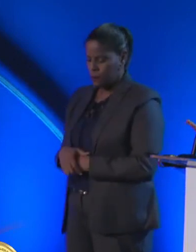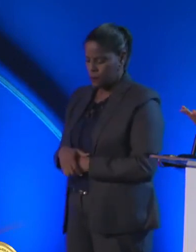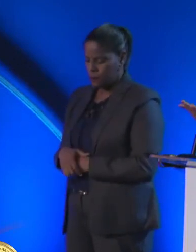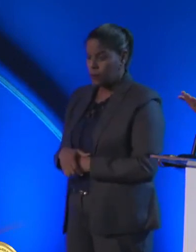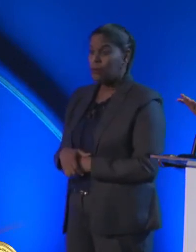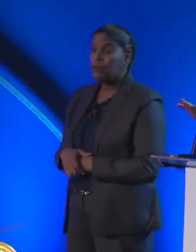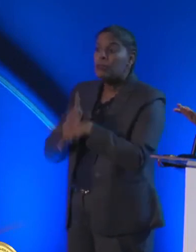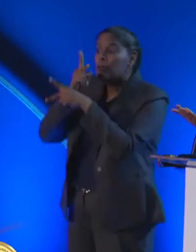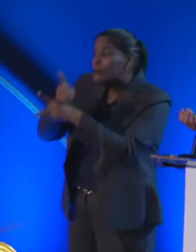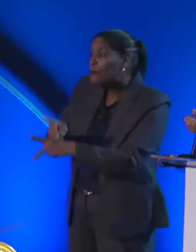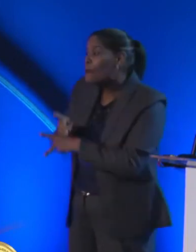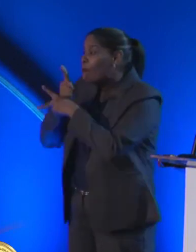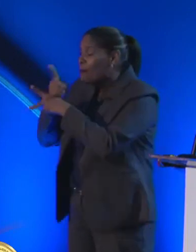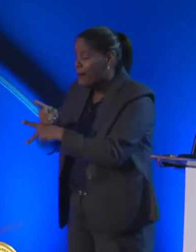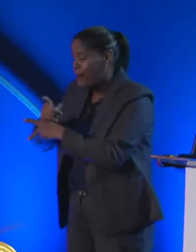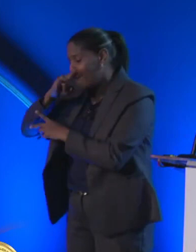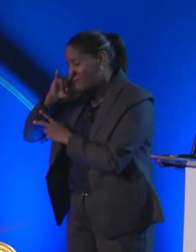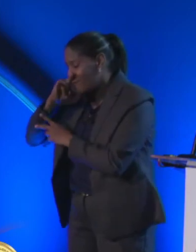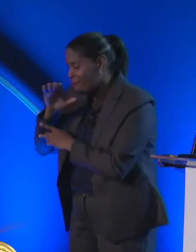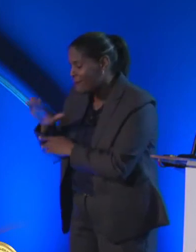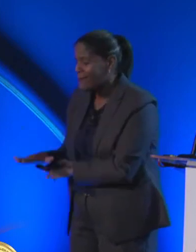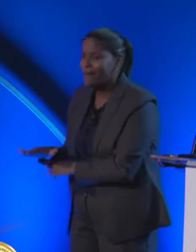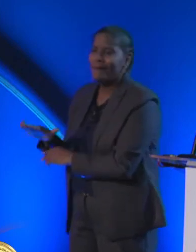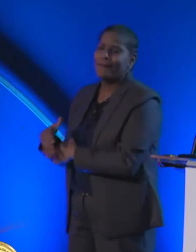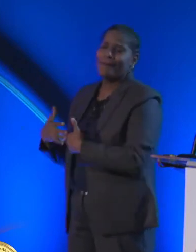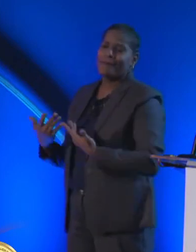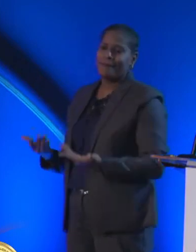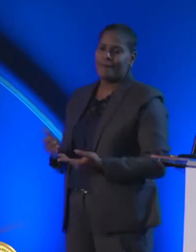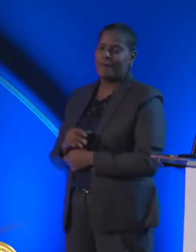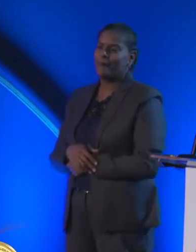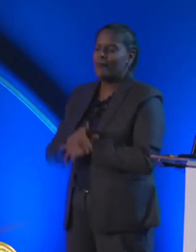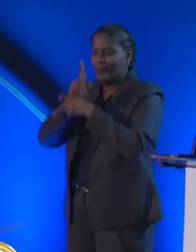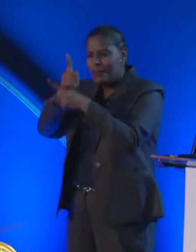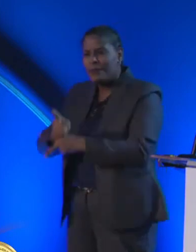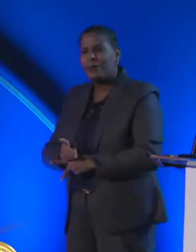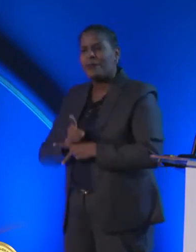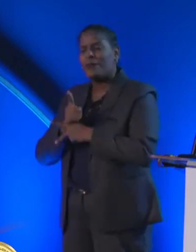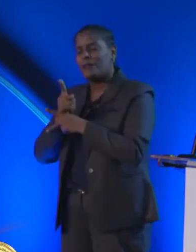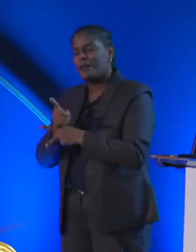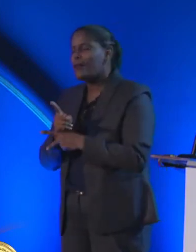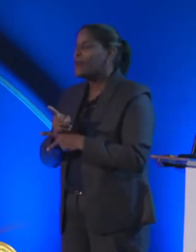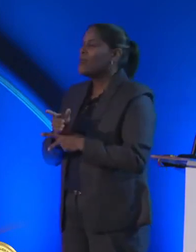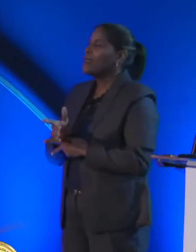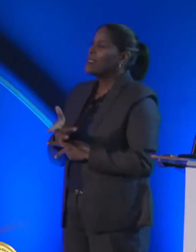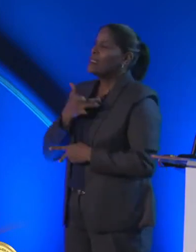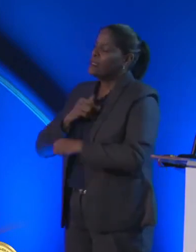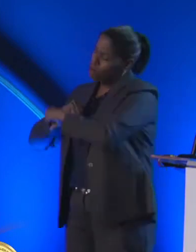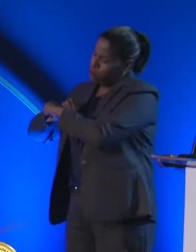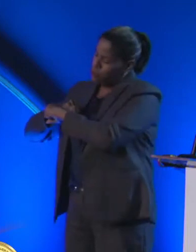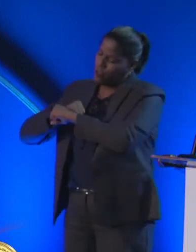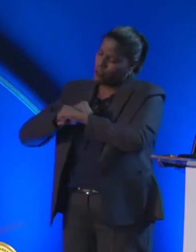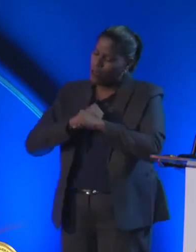cuidar a nuestras niñas tenemos que cuidar que ellas estén seguras